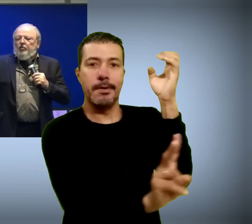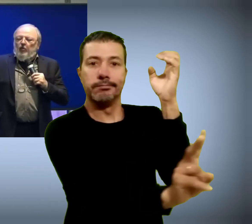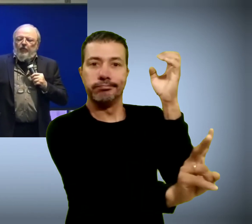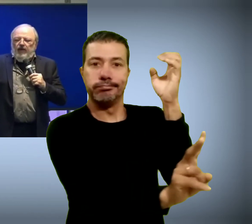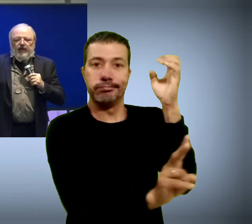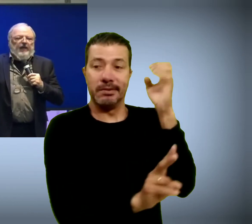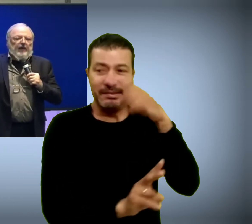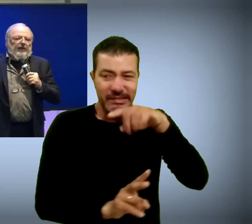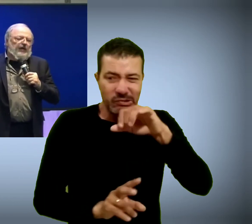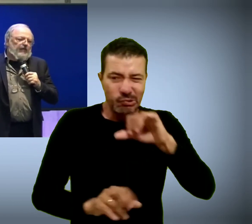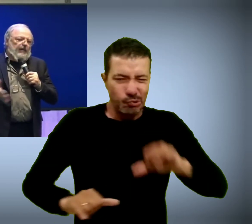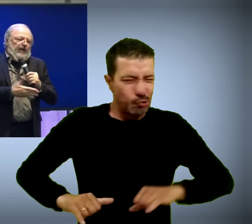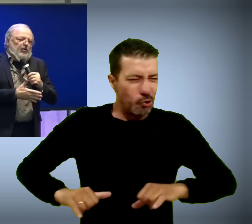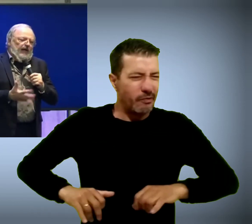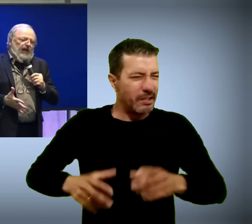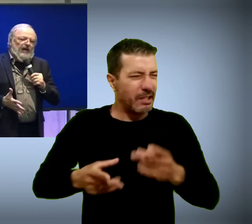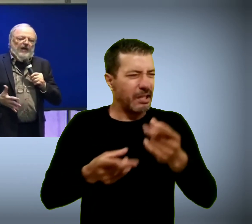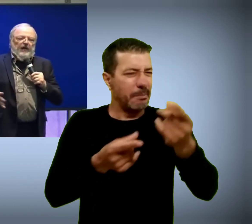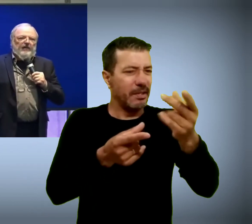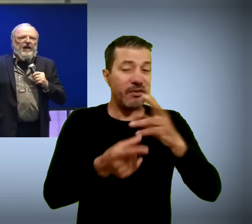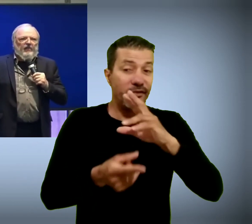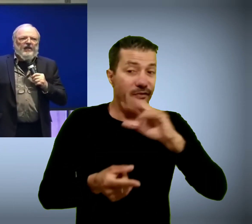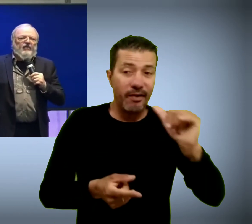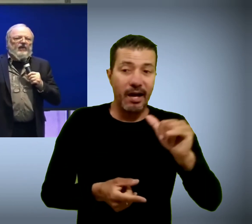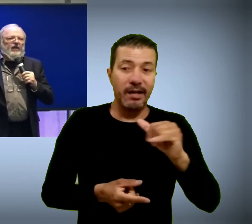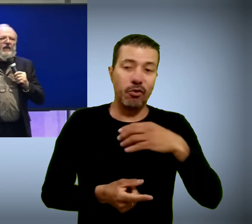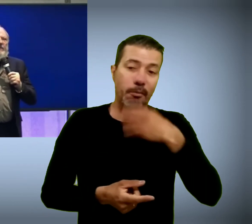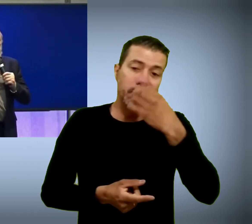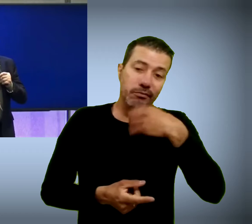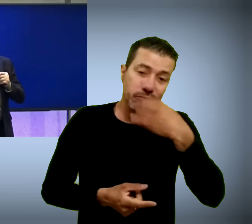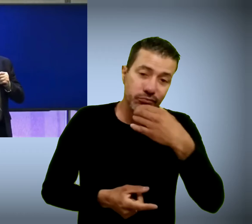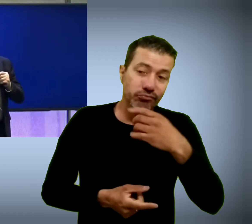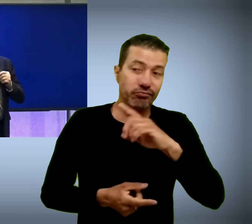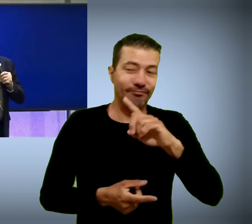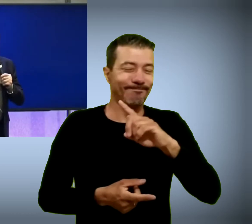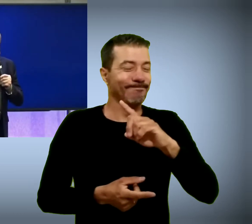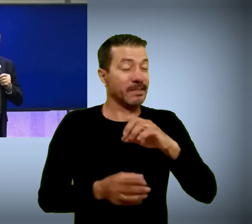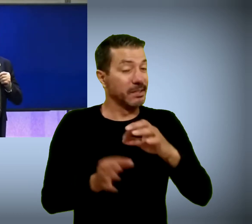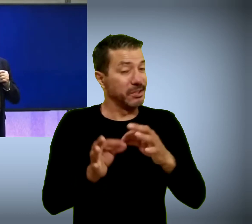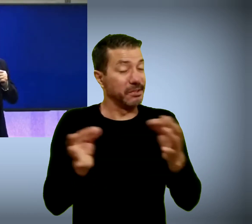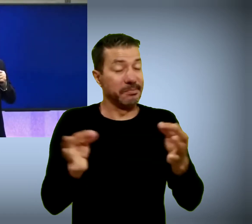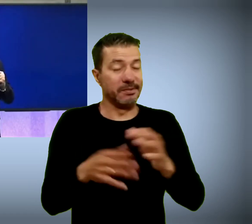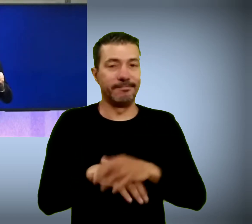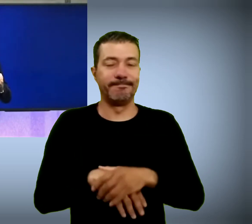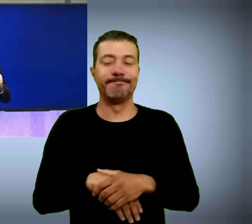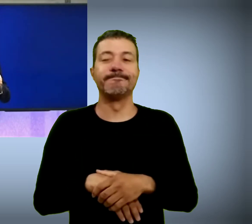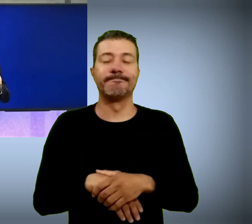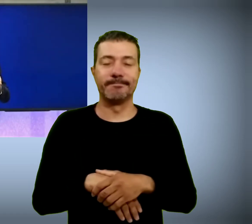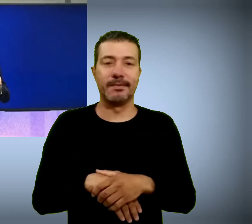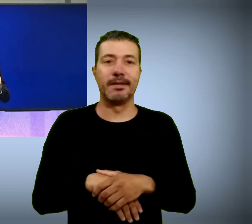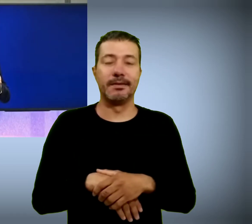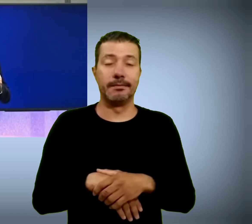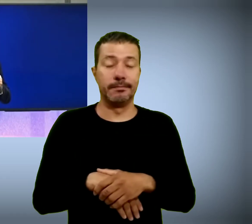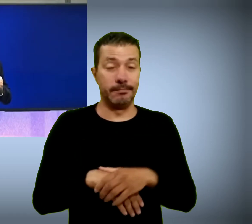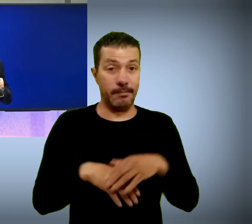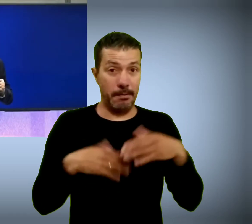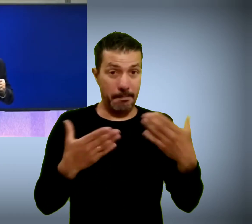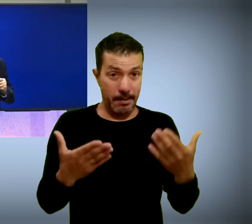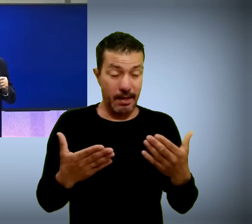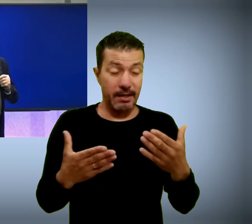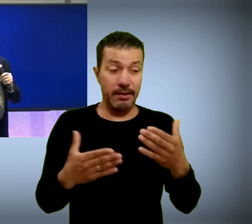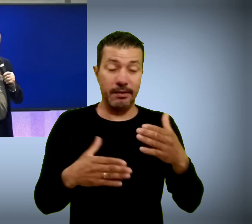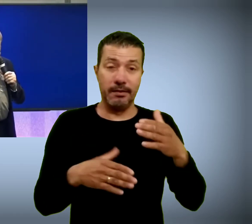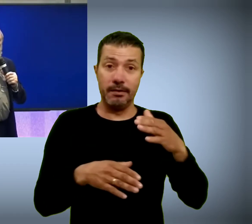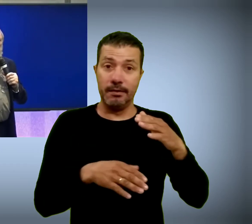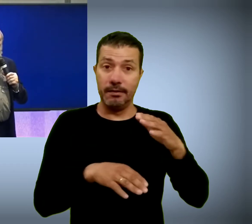que você sofra eternamente, você não vai mais comer da árvore da vida, é simples assim. Mas